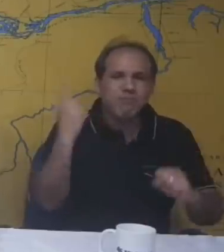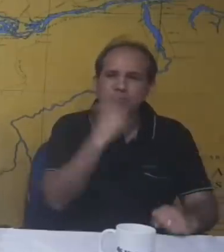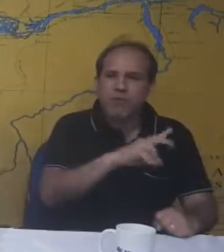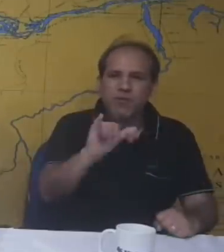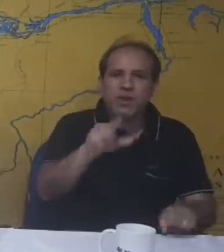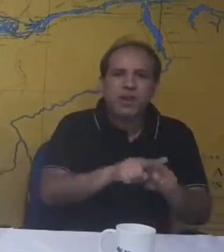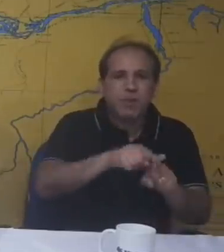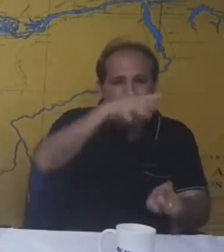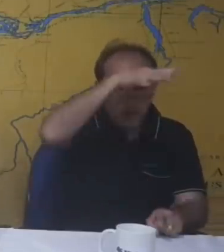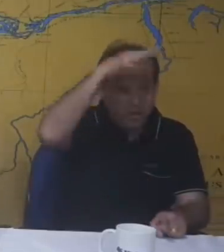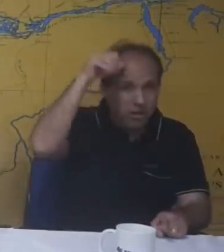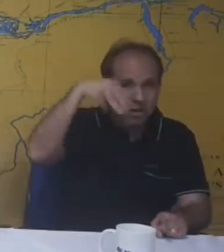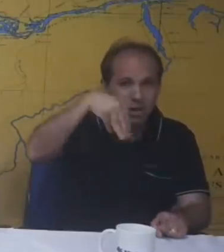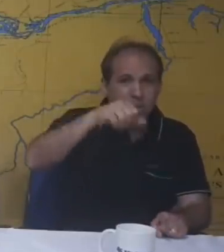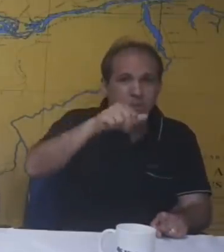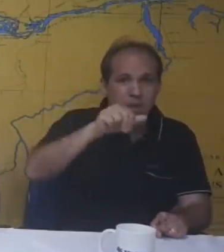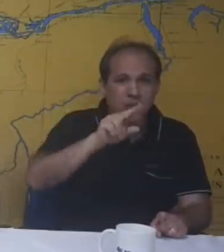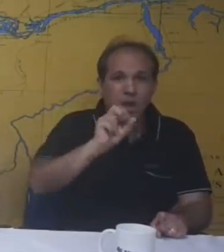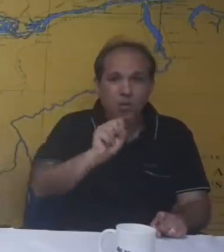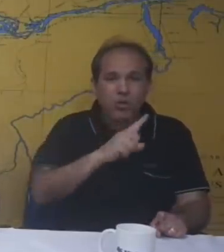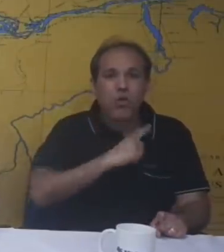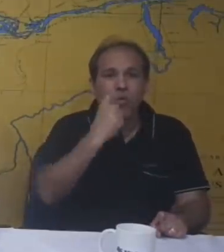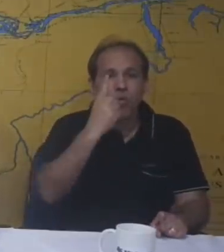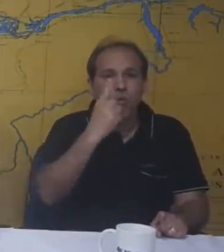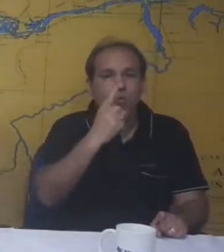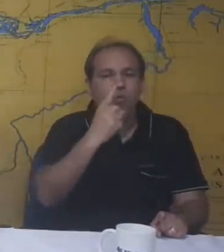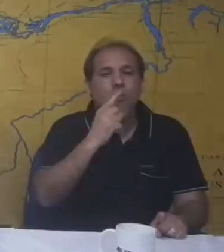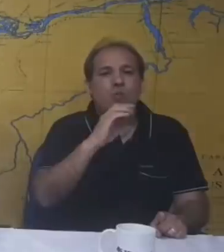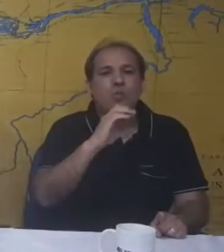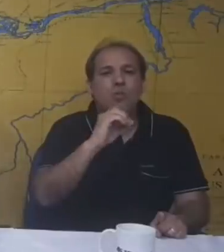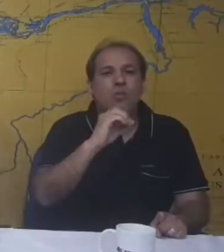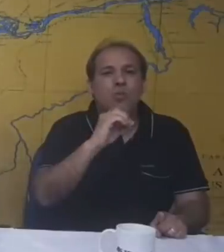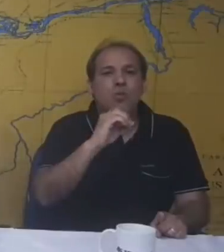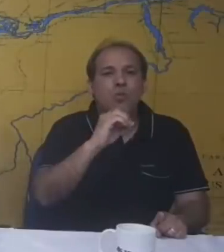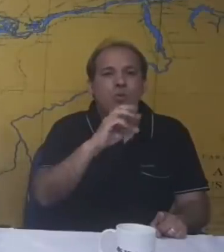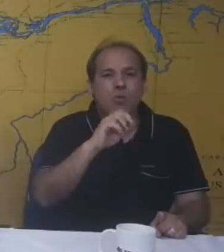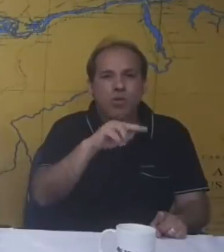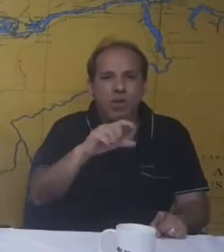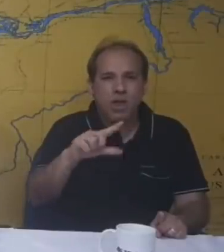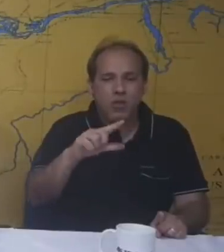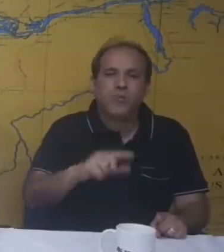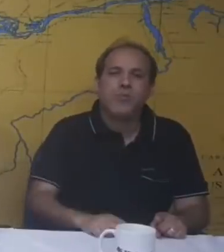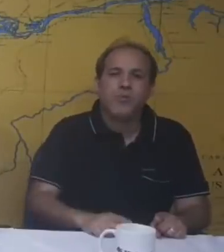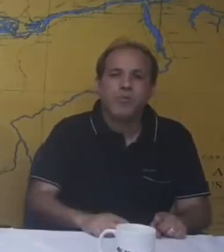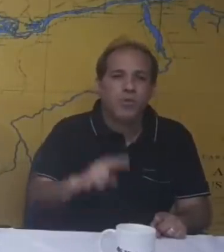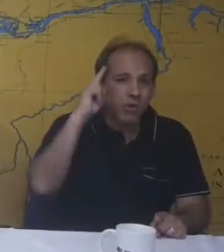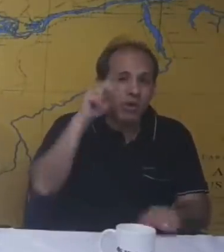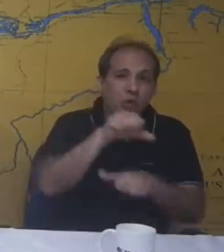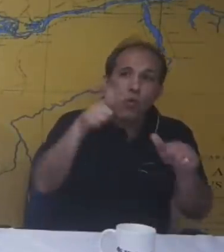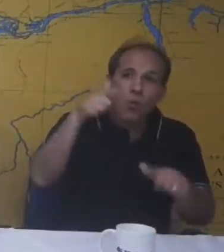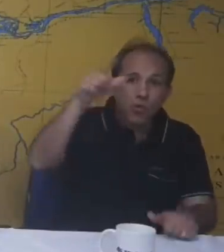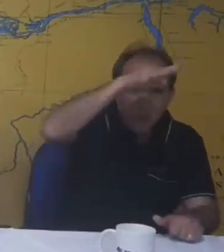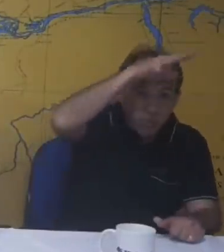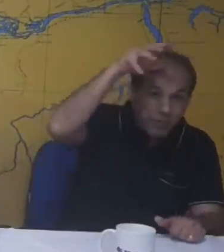Em Manaus temos um coronel do exército. E lá em Mato Grosso do Sul tem uma coisa inédita, né? Ou melhor, em Mato Grosso, uma coisa inédita,